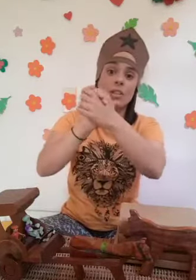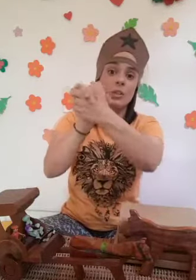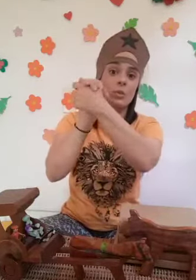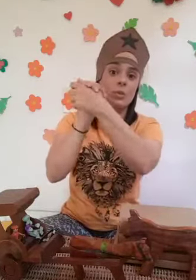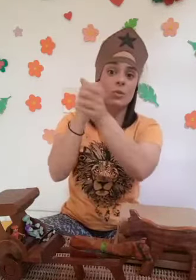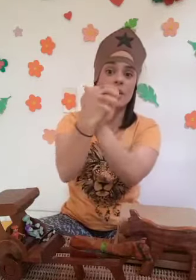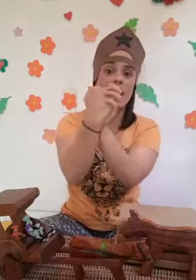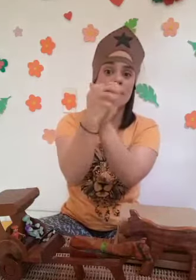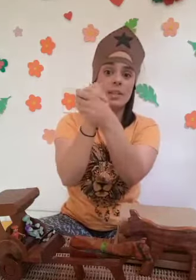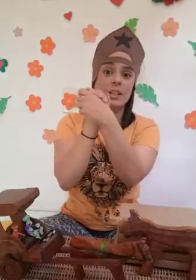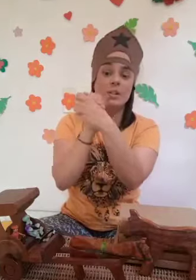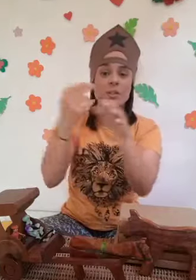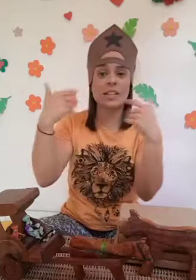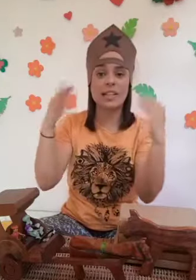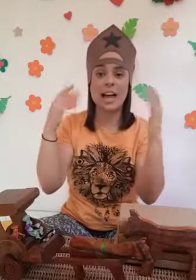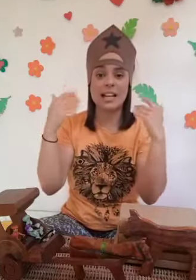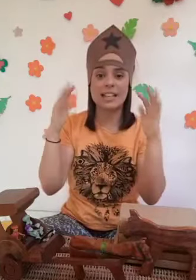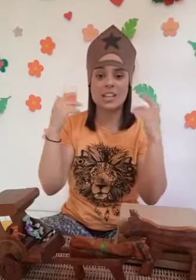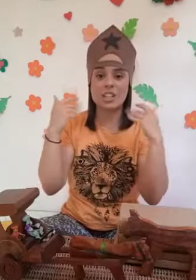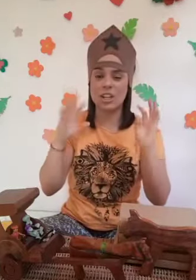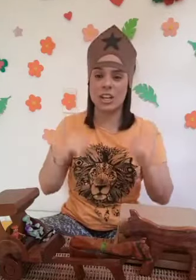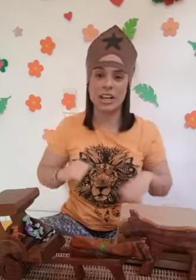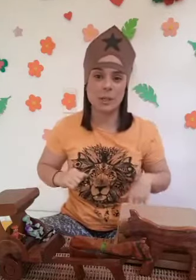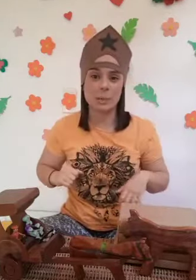e dos amigos que lá deixei.